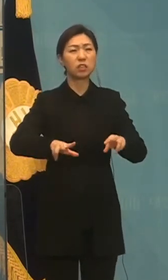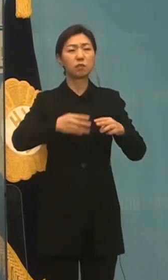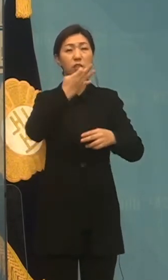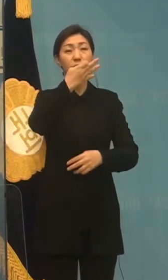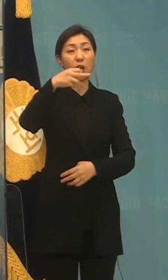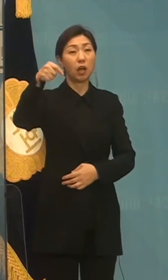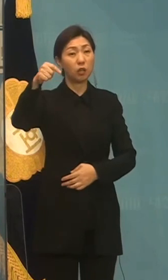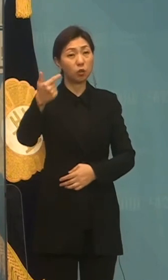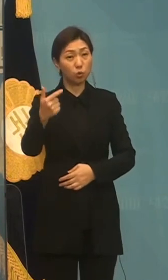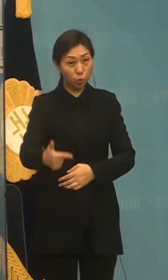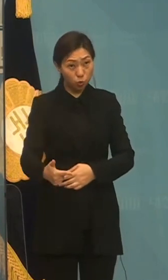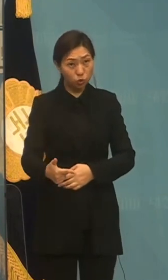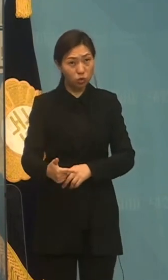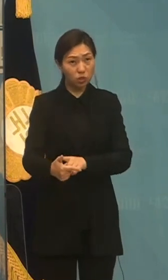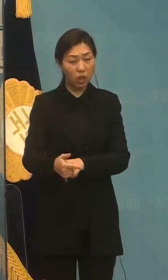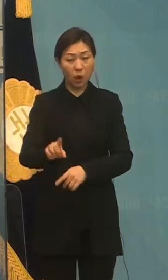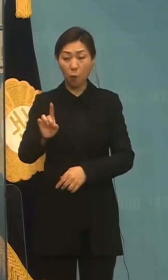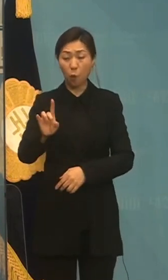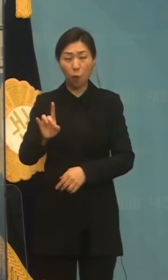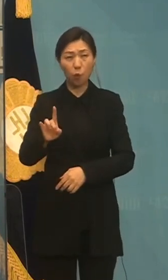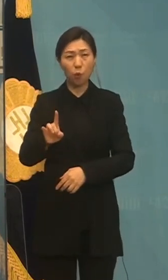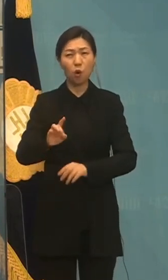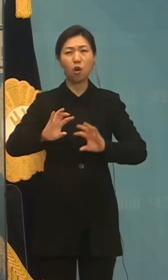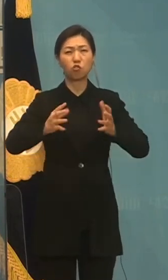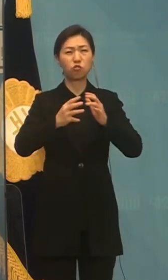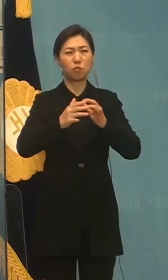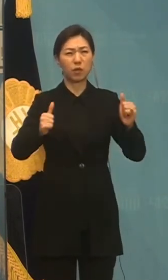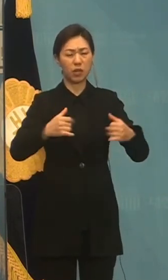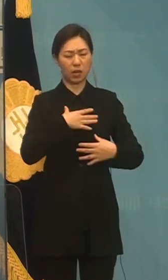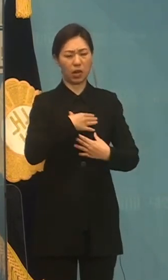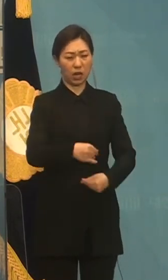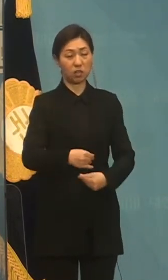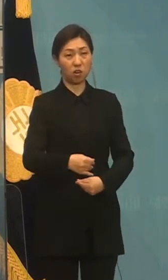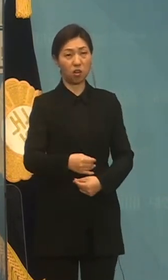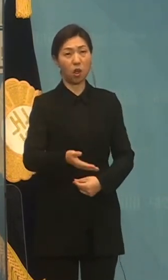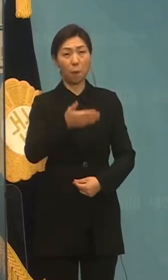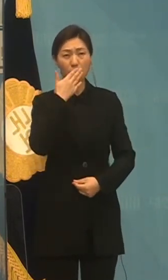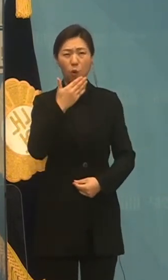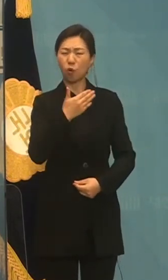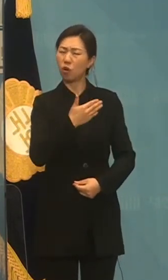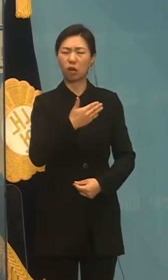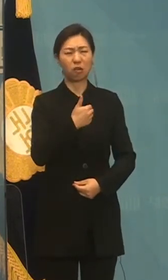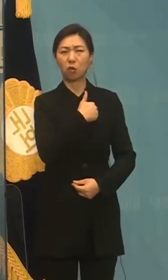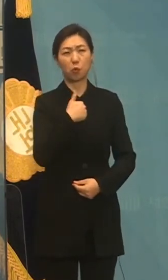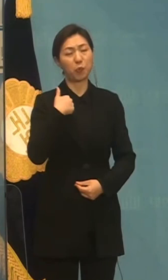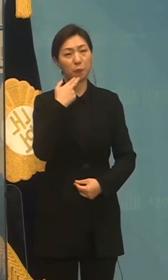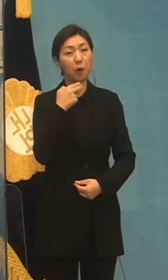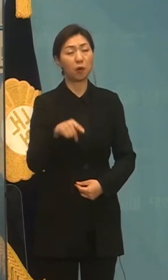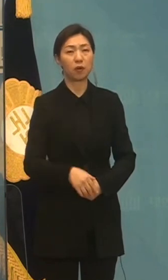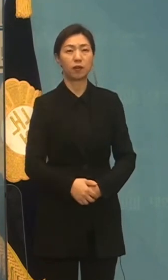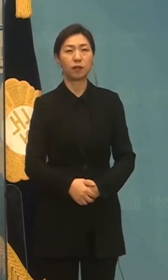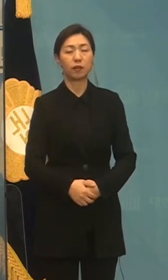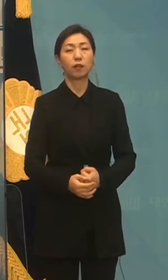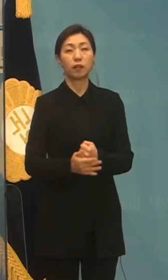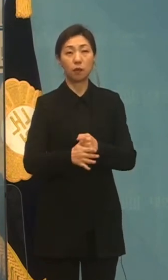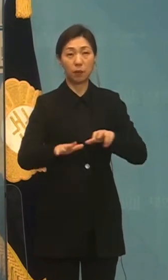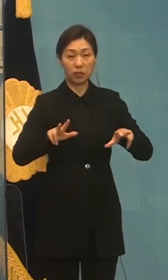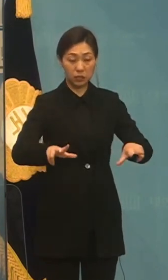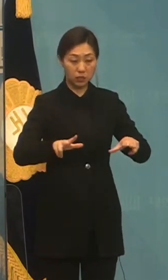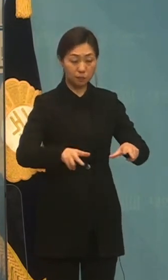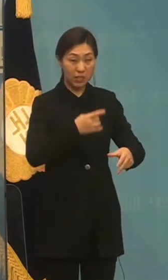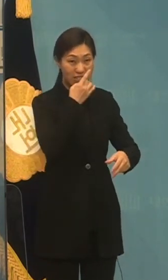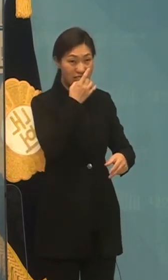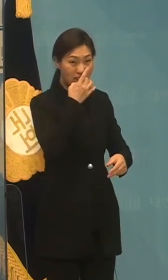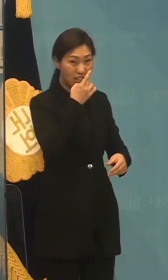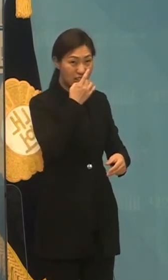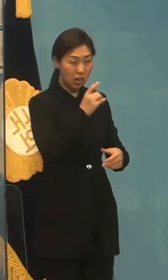국민들이 안전하게 먹을 수 있는 그 쌀의 양이 되지는 못합니다. 그렇기 때문에 이 생산량이 늘어서